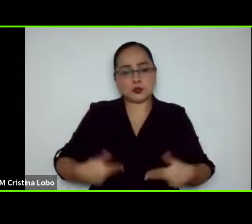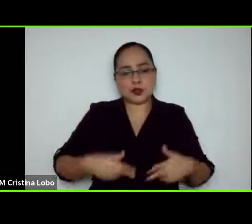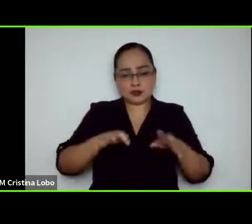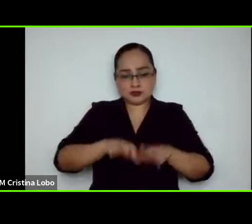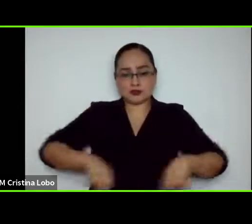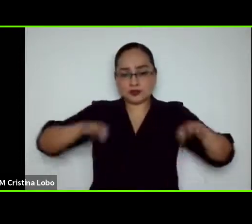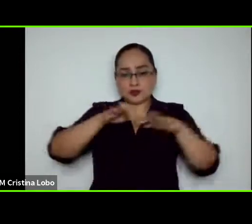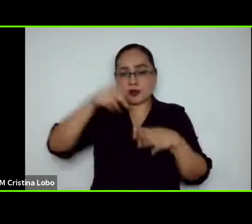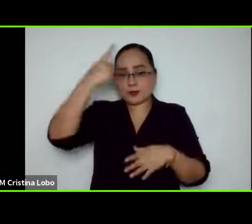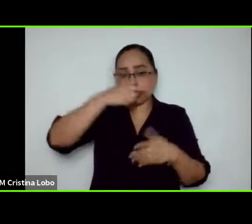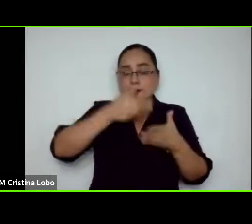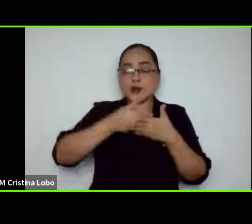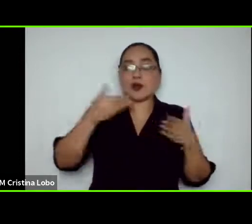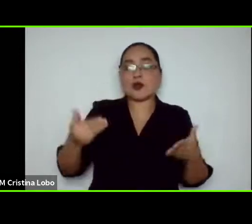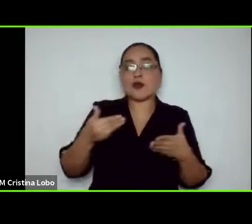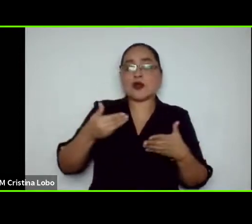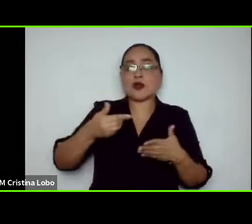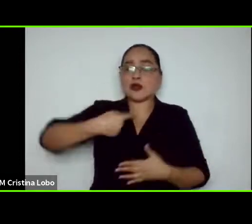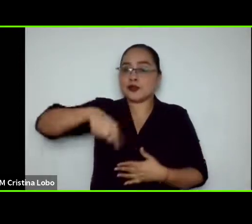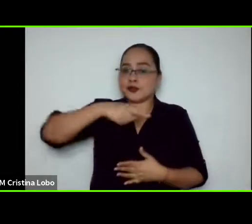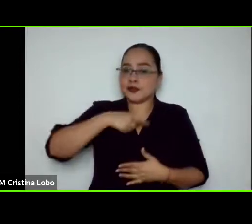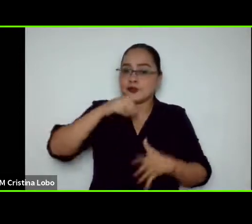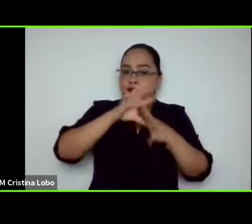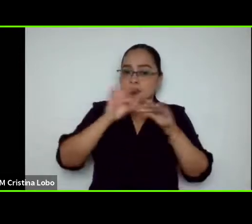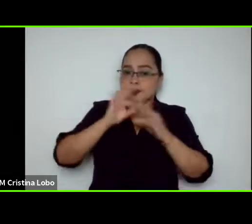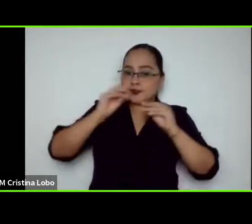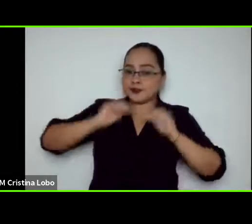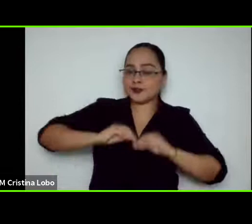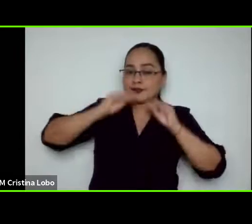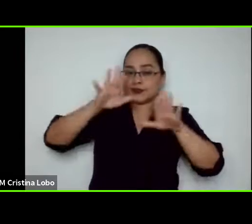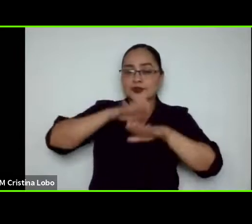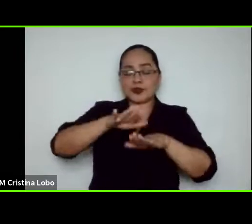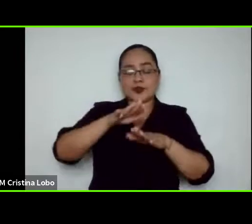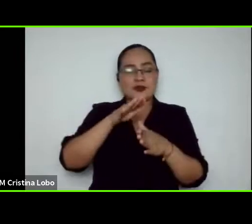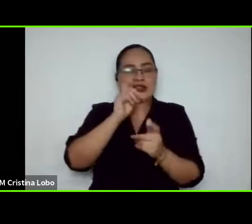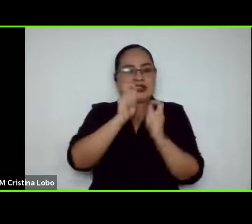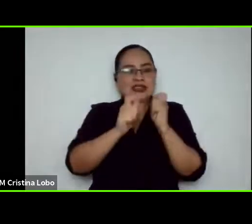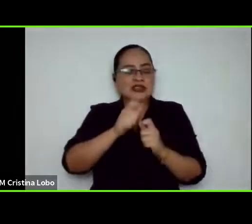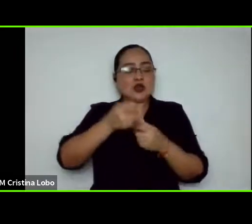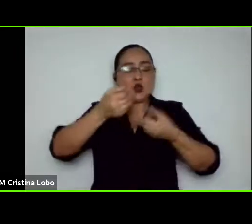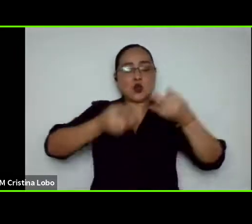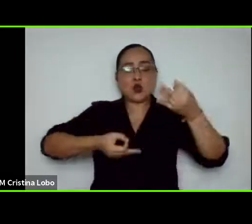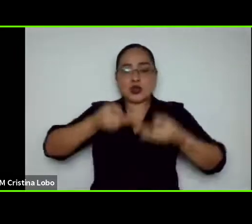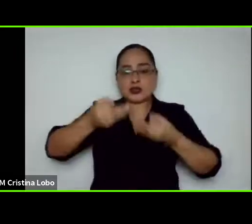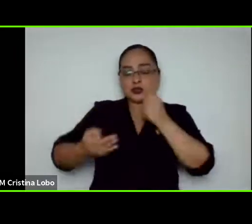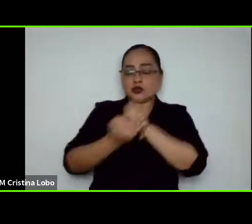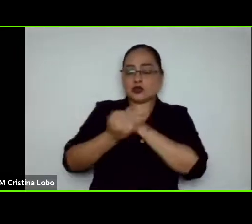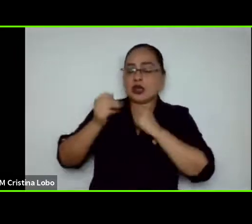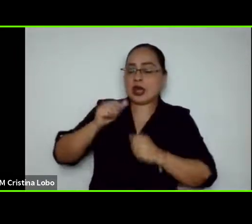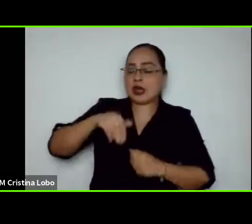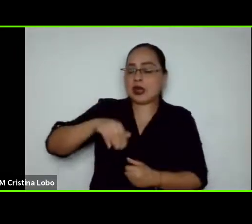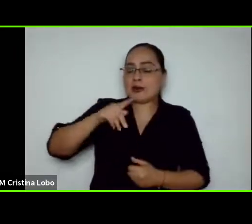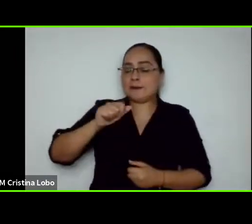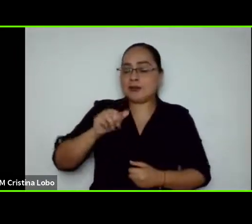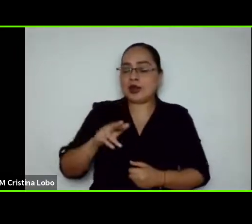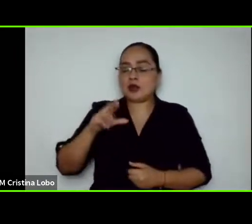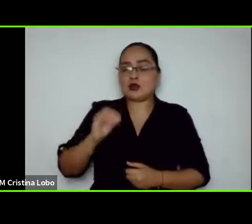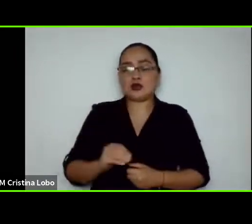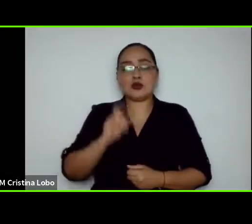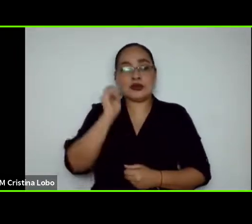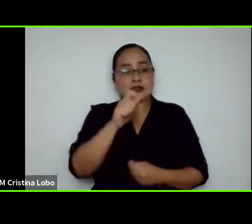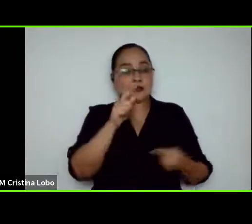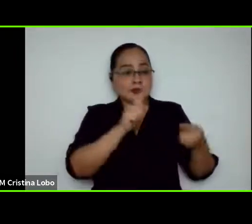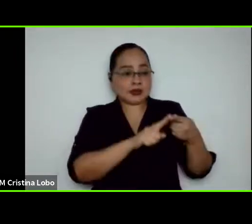entender, digamos, el juicio de amparo, entender los derechos humanos en la actualidad? Bueno, pues tiene que ver con los principios pro persona,